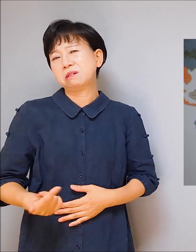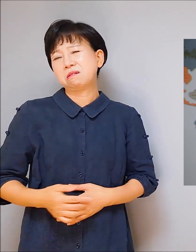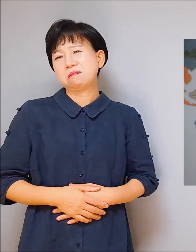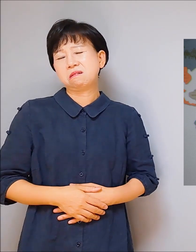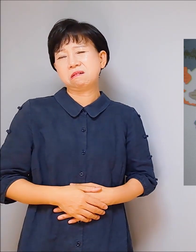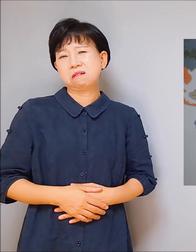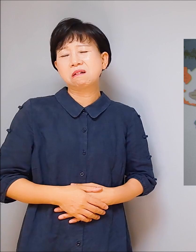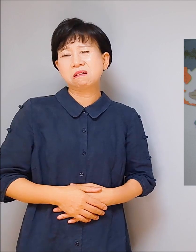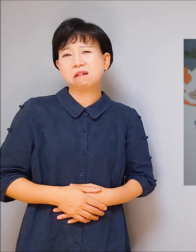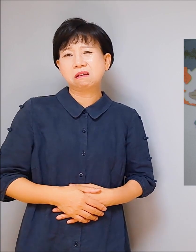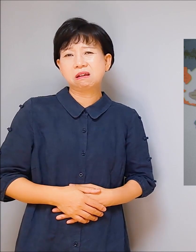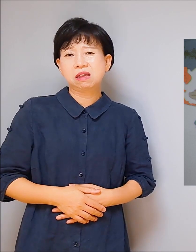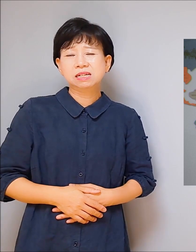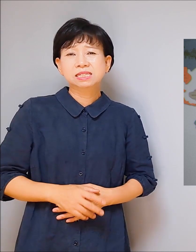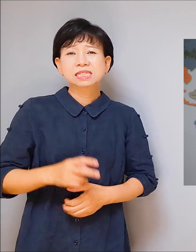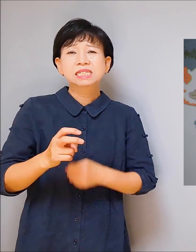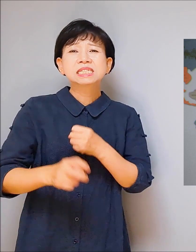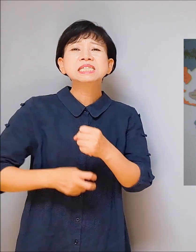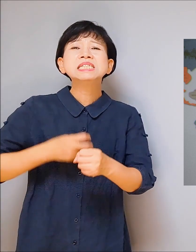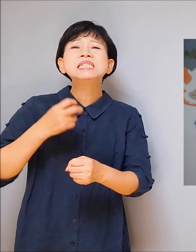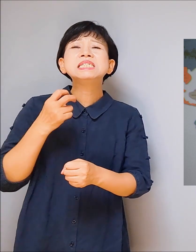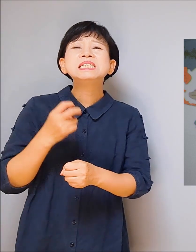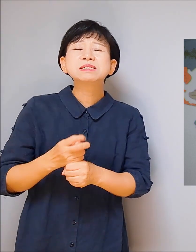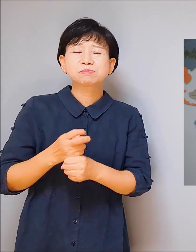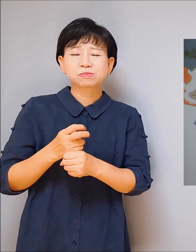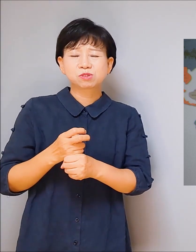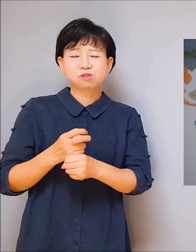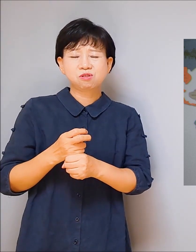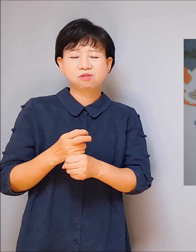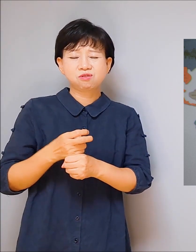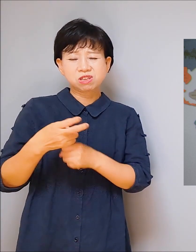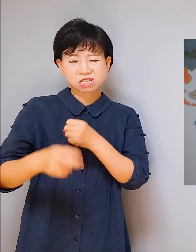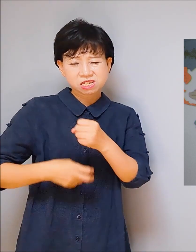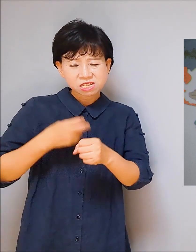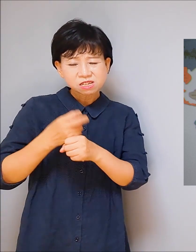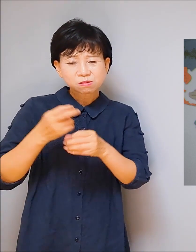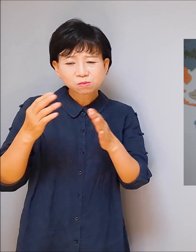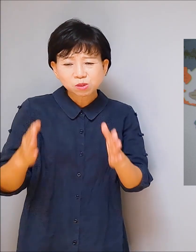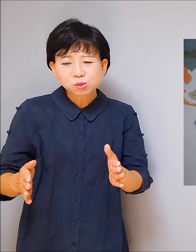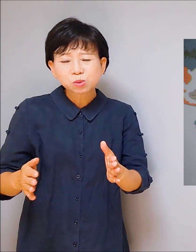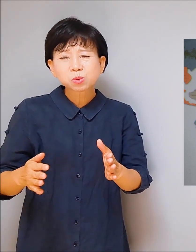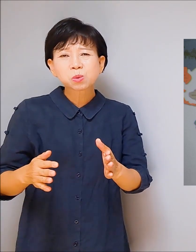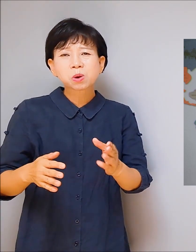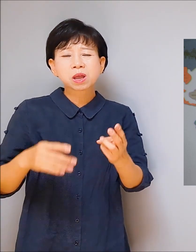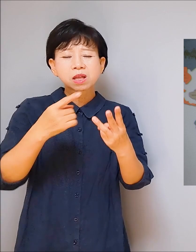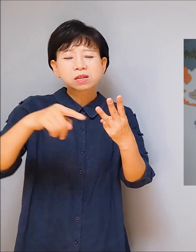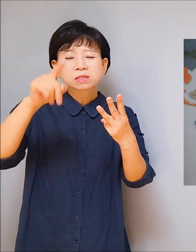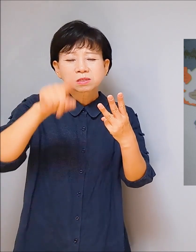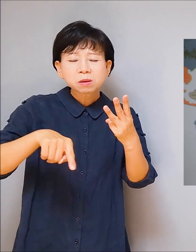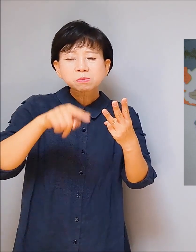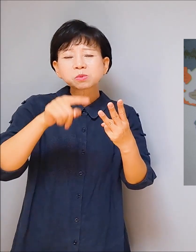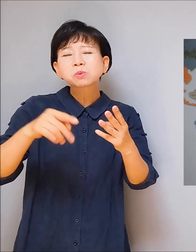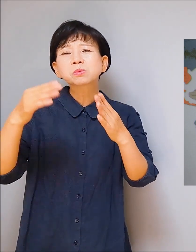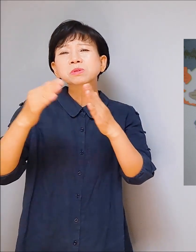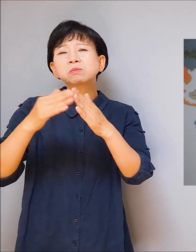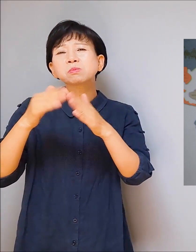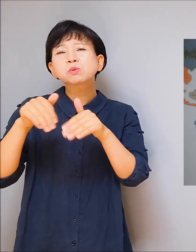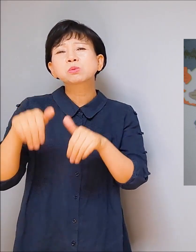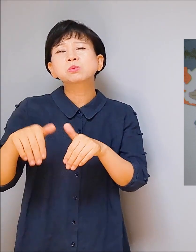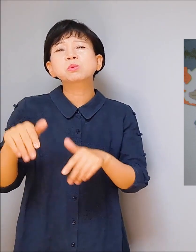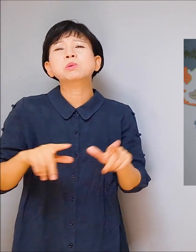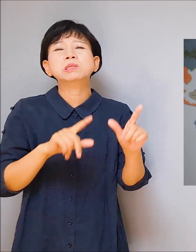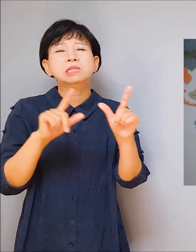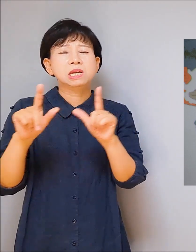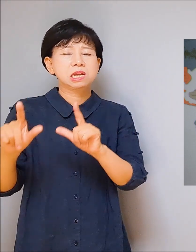무려 20년의 세월을 삼촌 라반의 집에서 종처럼 일했습니다. 그리고